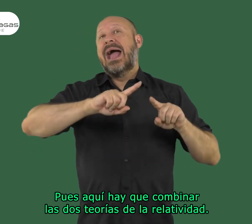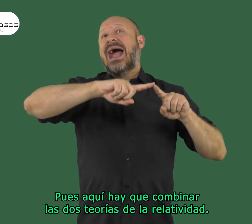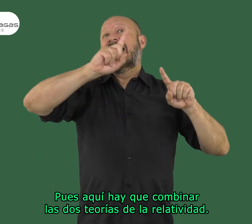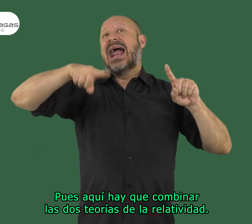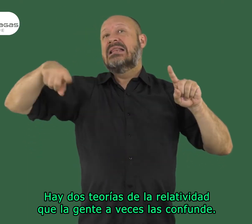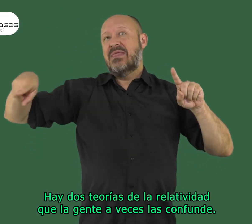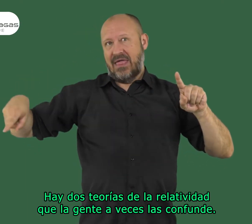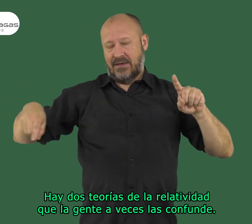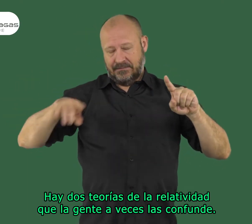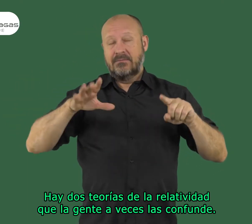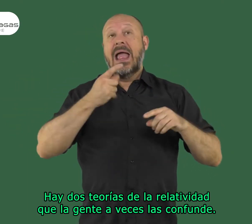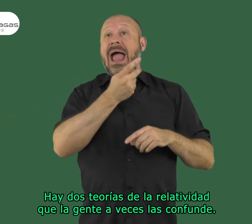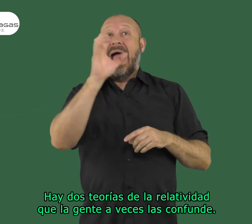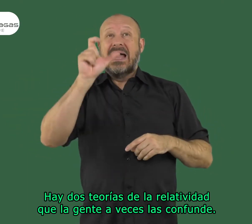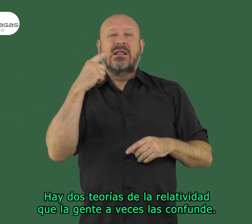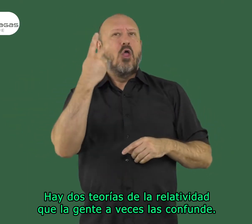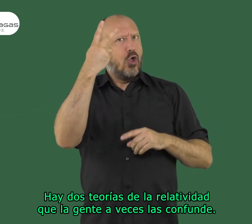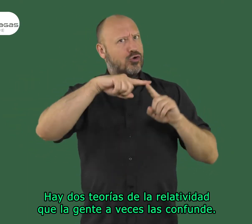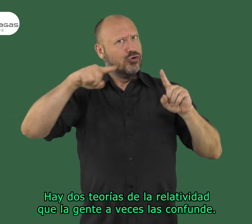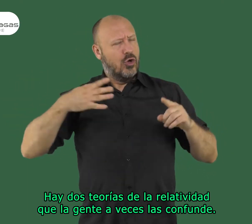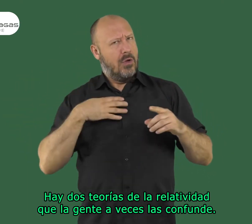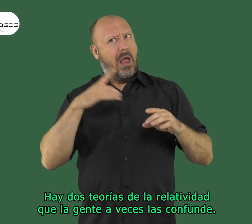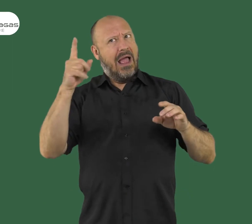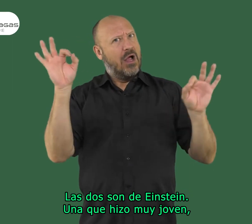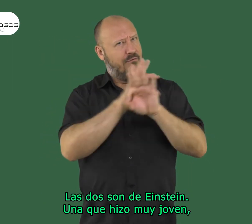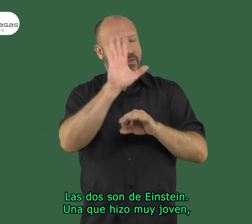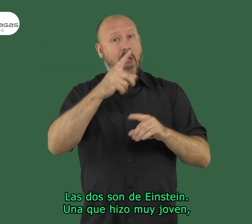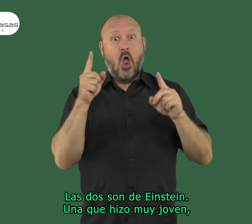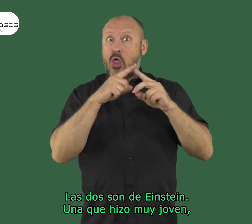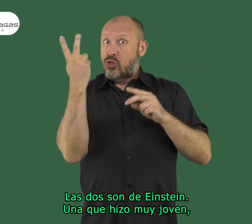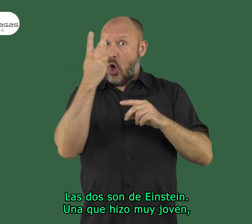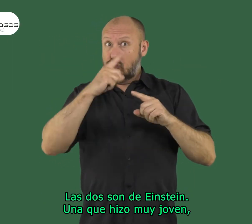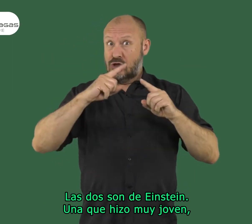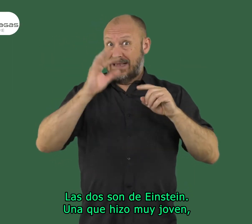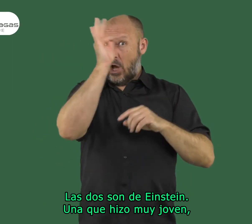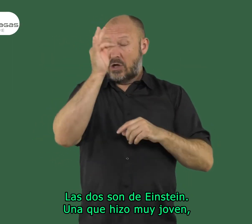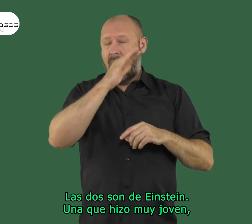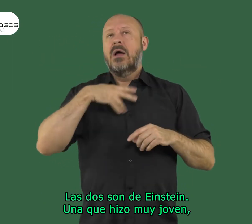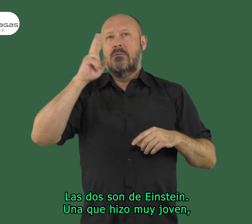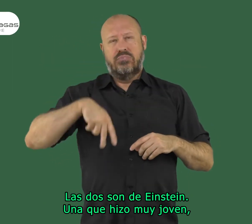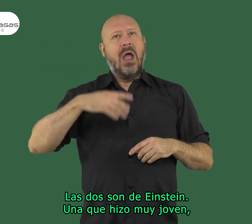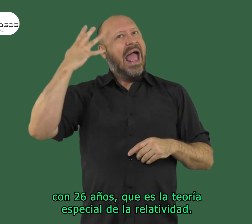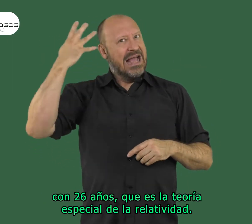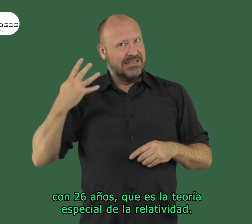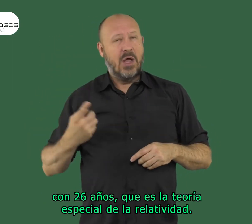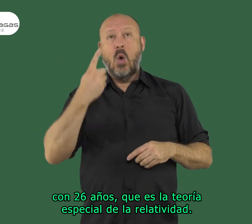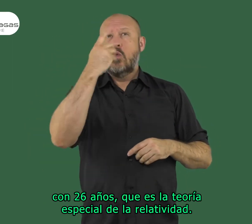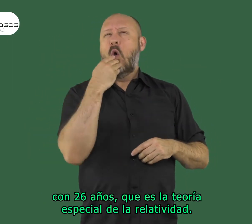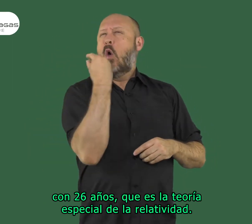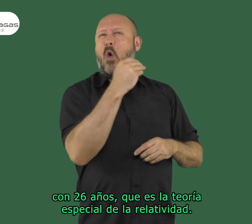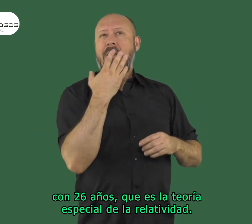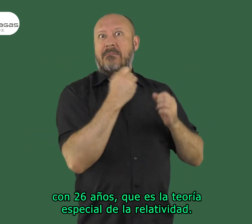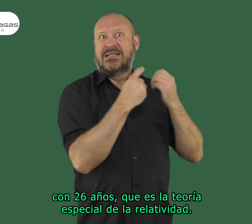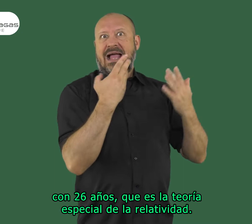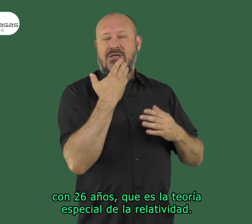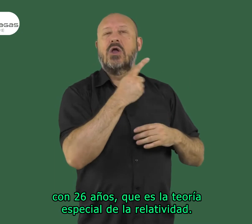de la relatividad. Hay dos teorías de la relatividad que la gente a veces las confunde. Las dos son de Einstein, una que hizo muy joven, con 26 años,